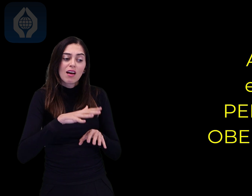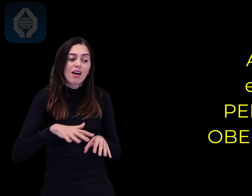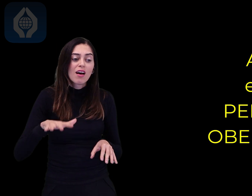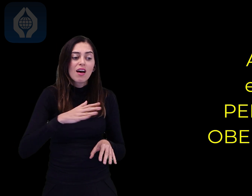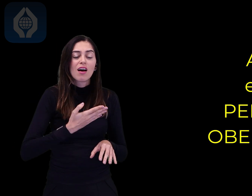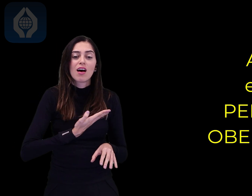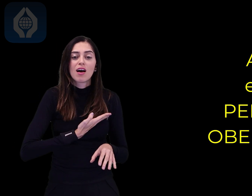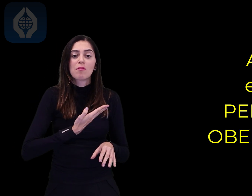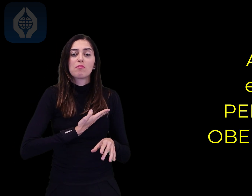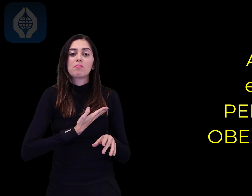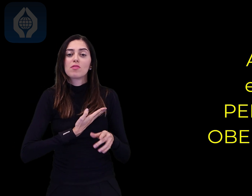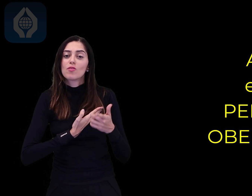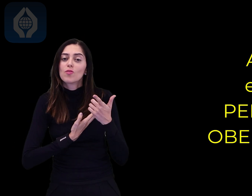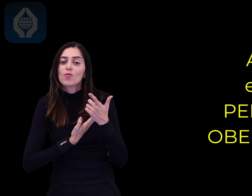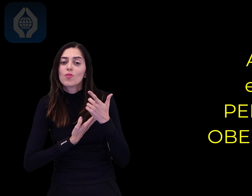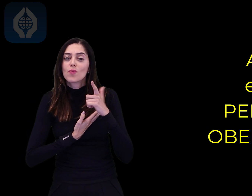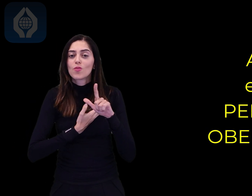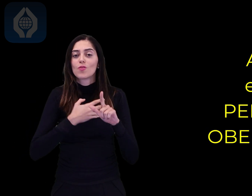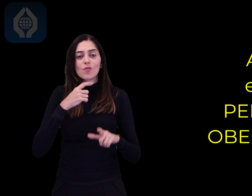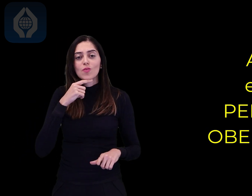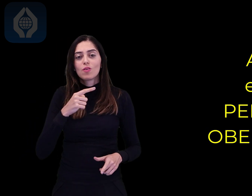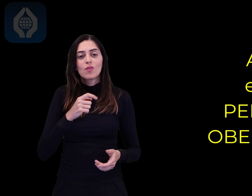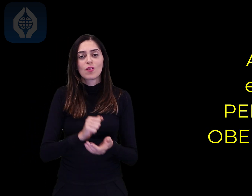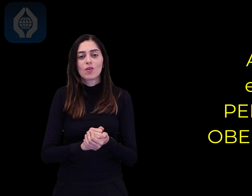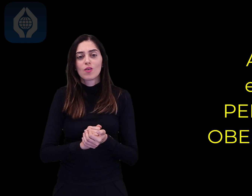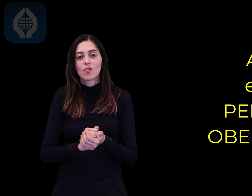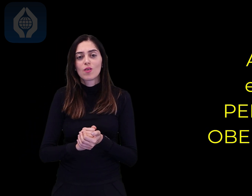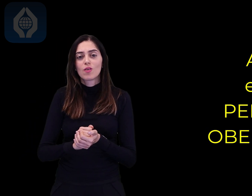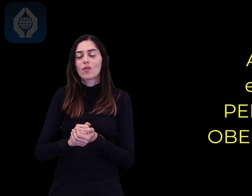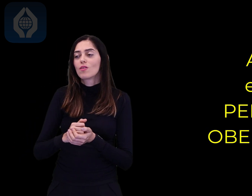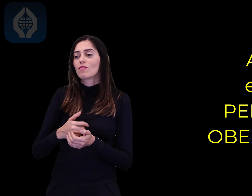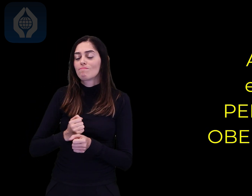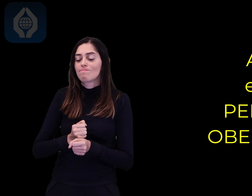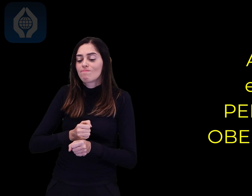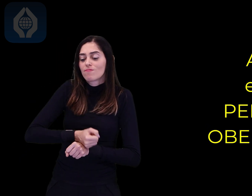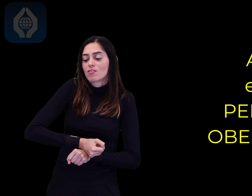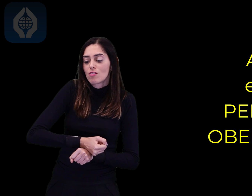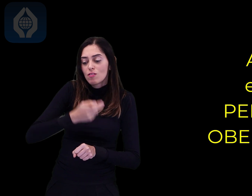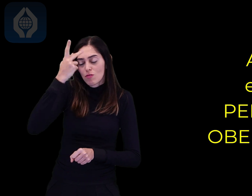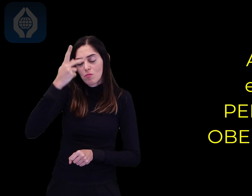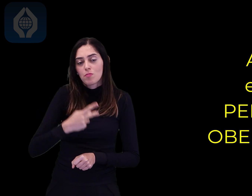obter a sua aceitação e bênção através de seus próprios esforços.